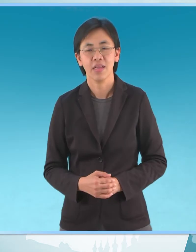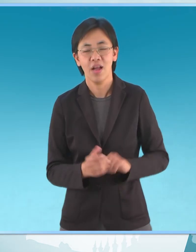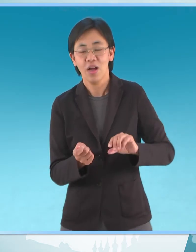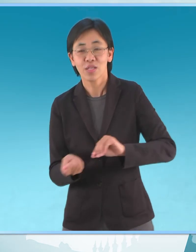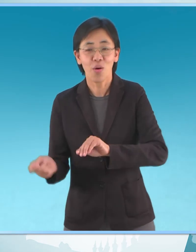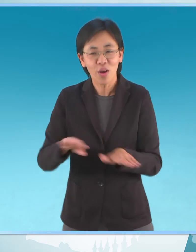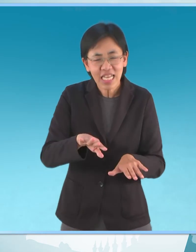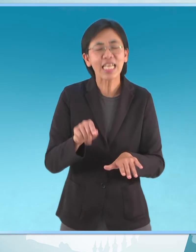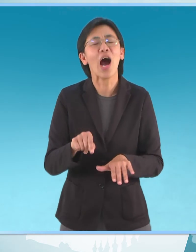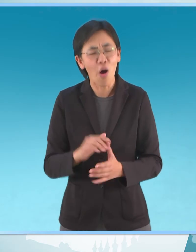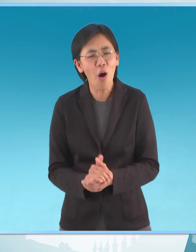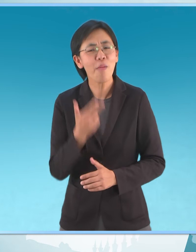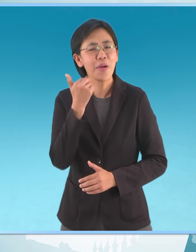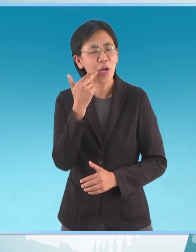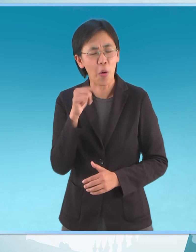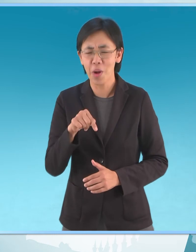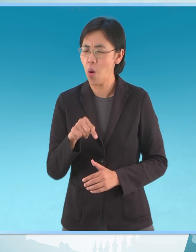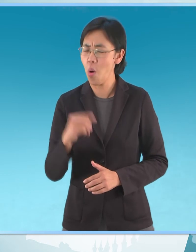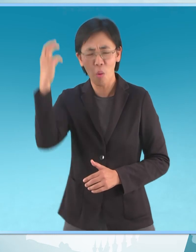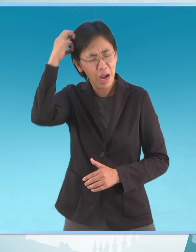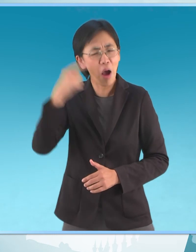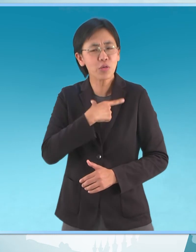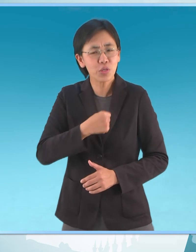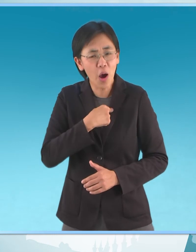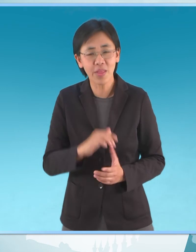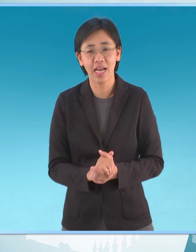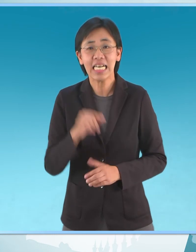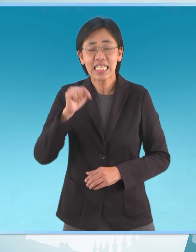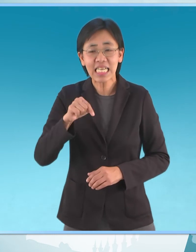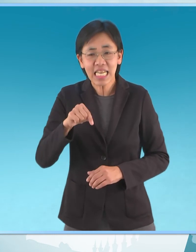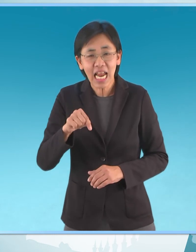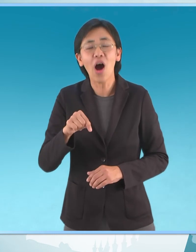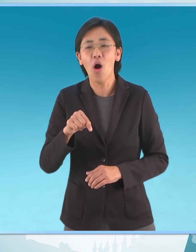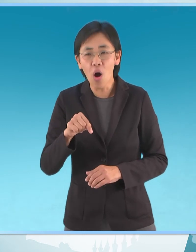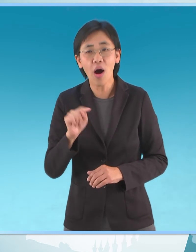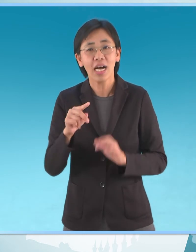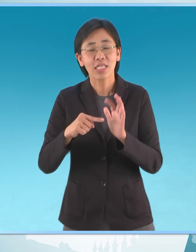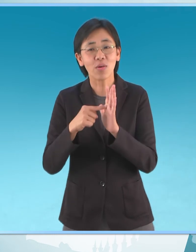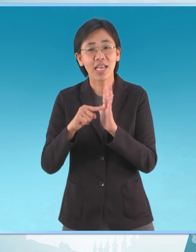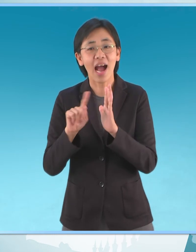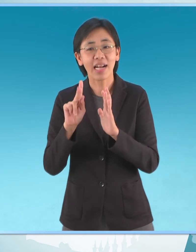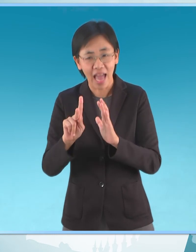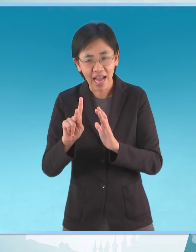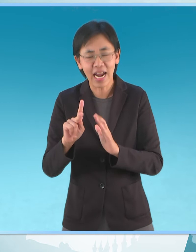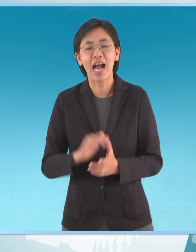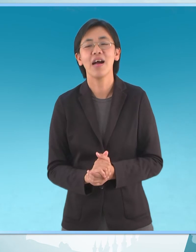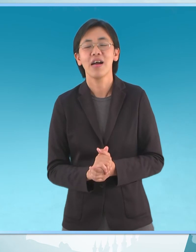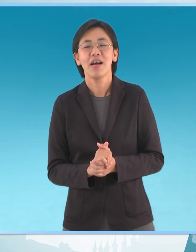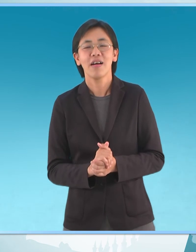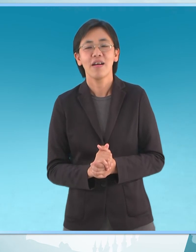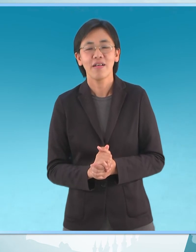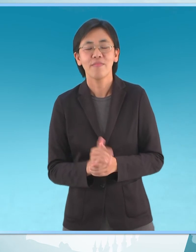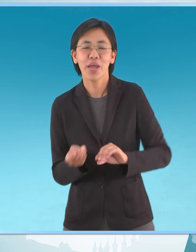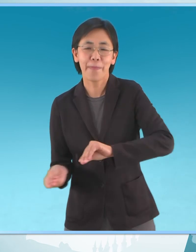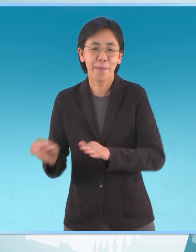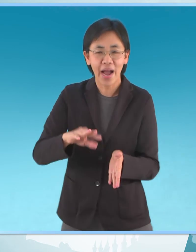จะเห็นว่าโรตีนี่เป็นขนมหรือเป็นอาหารยอดนิยมในประเทศลาวจริงๆนะฮะไม่ใช่วังเวียงเท่านั้นนะครับแวะท่าแขกก็มีโรตีขายด้วยนะฮะเป็